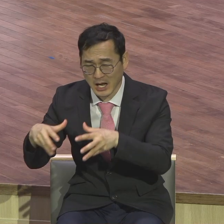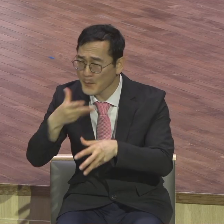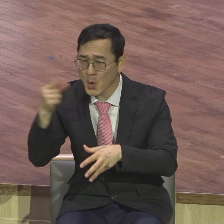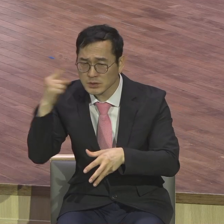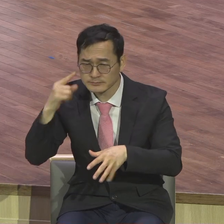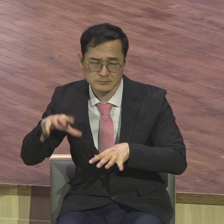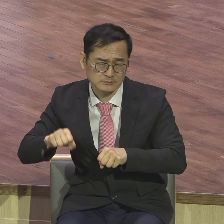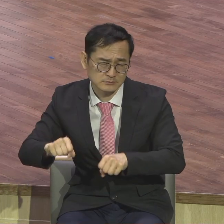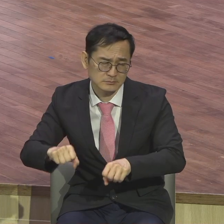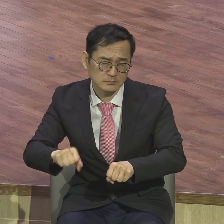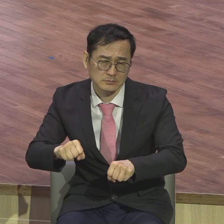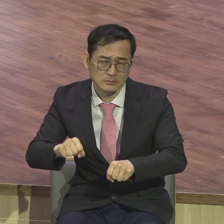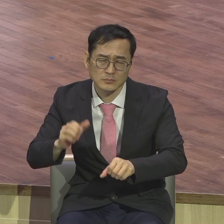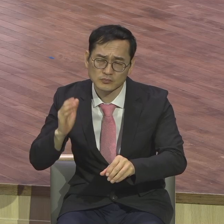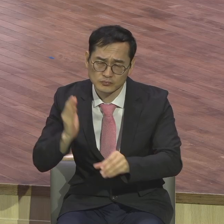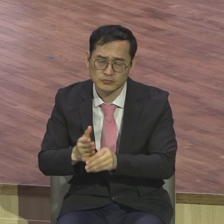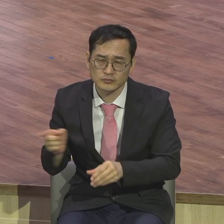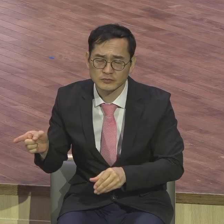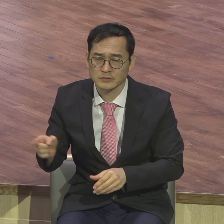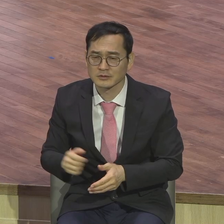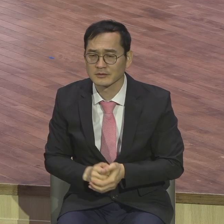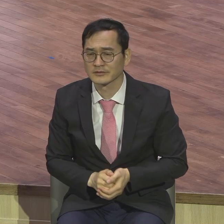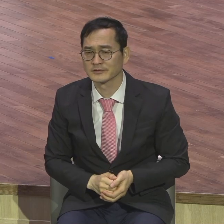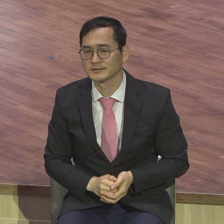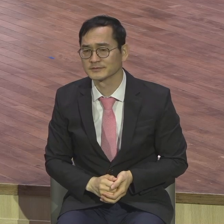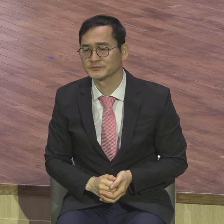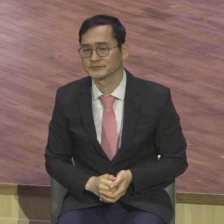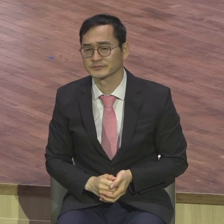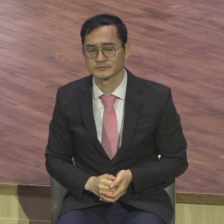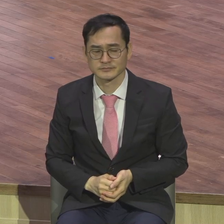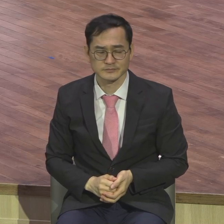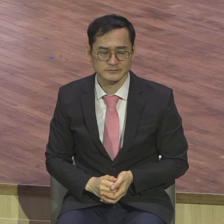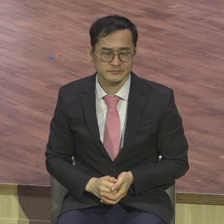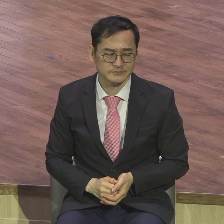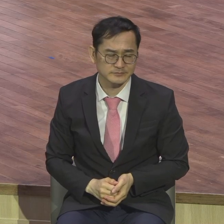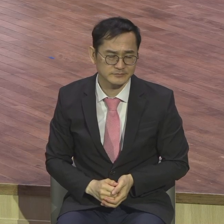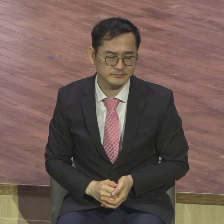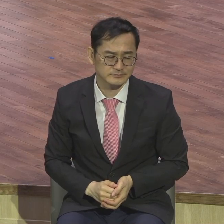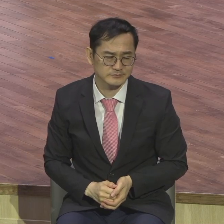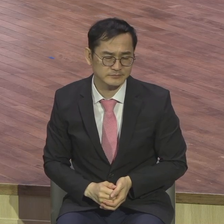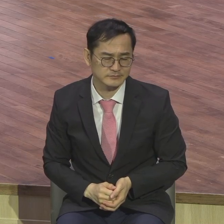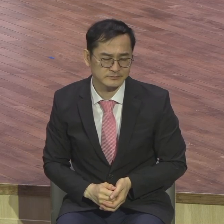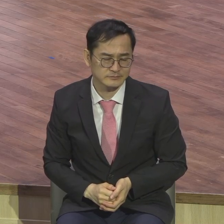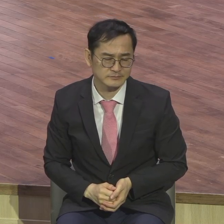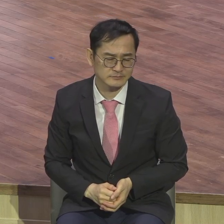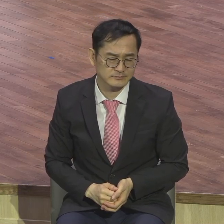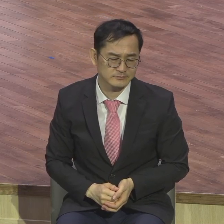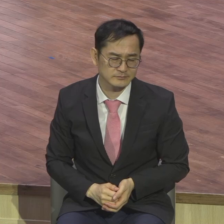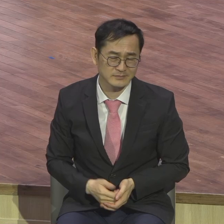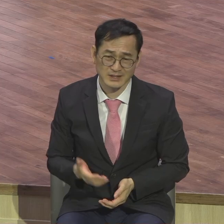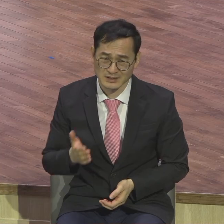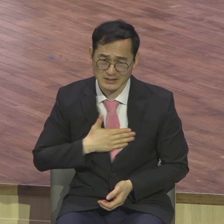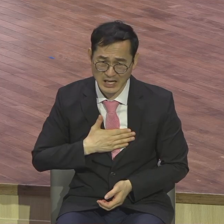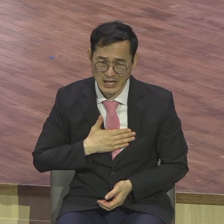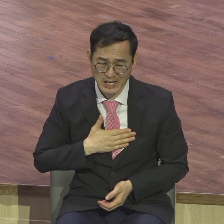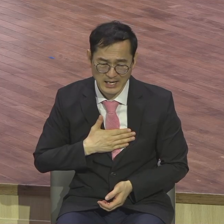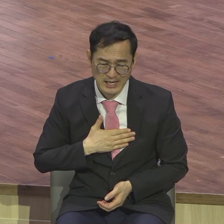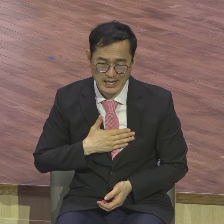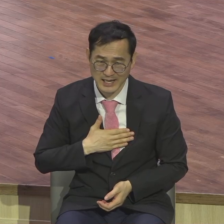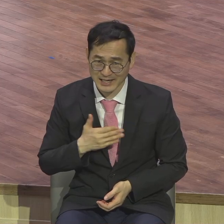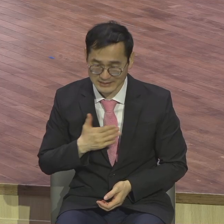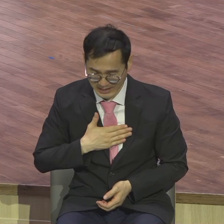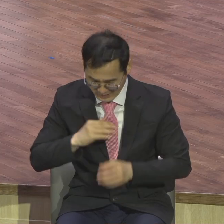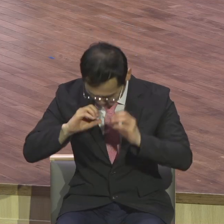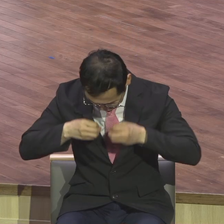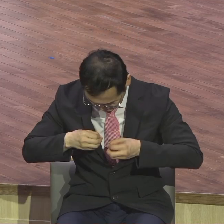시혜적 사명 이것을 이거 앞에서 계속 내 손이 내 손이 내 손이 상관없어 아멘하고 나가는